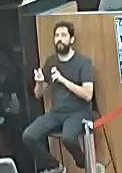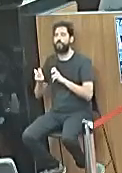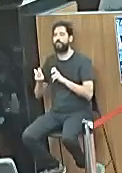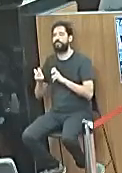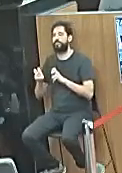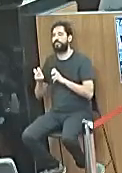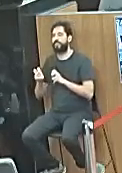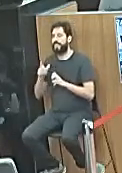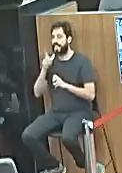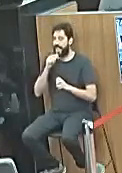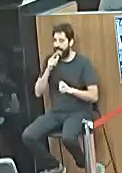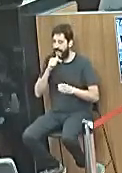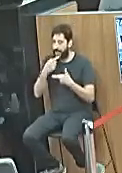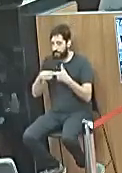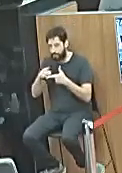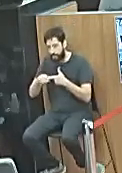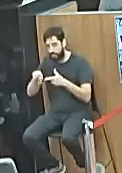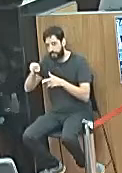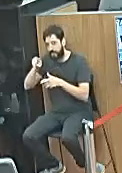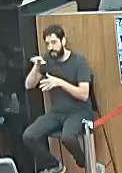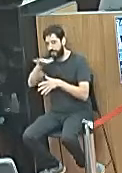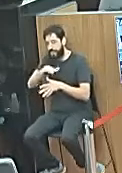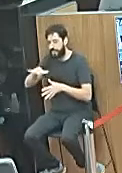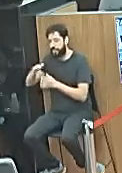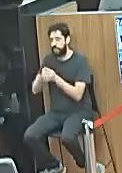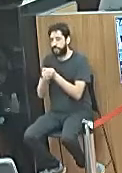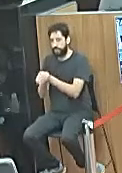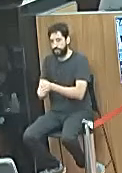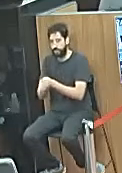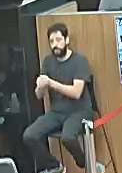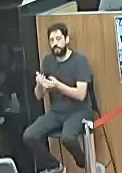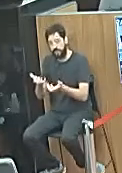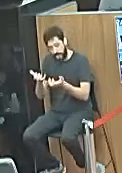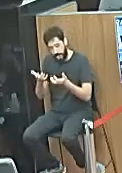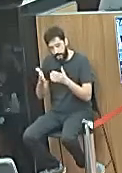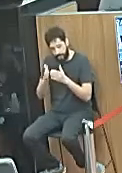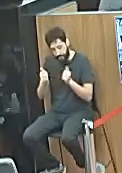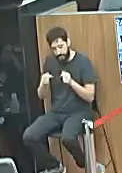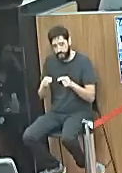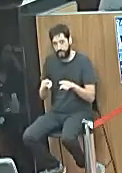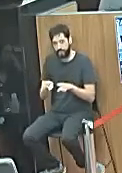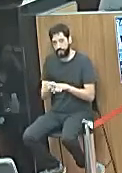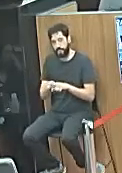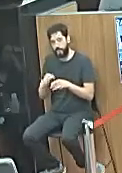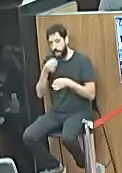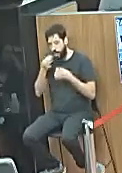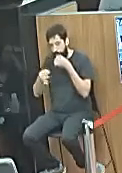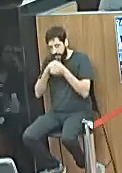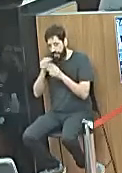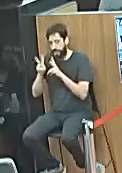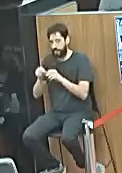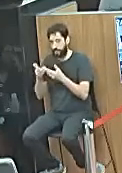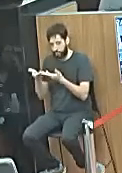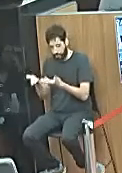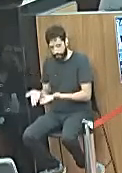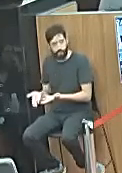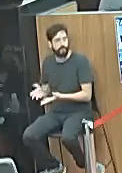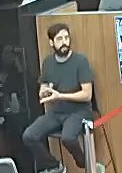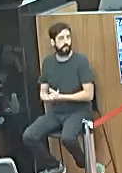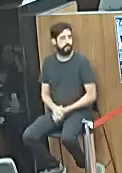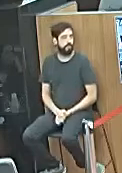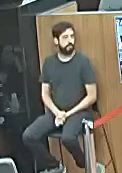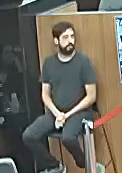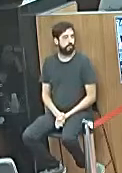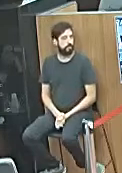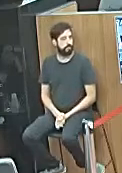do jequitinhonha então eu queria lhe pedir que fizesse é um comentário em relação a essas